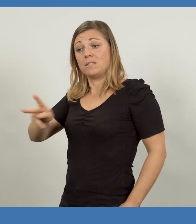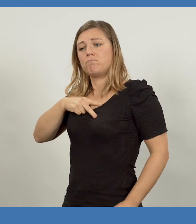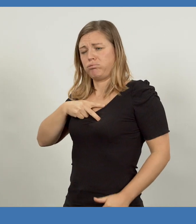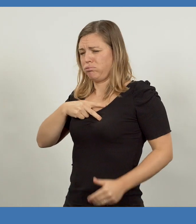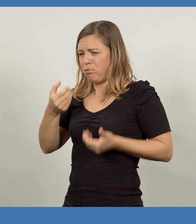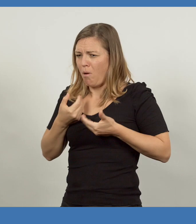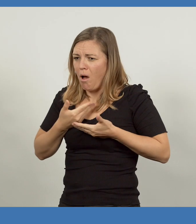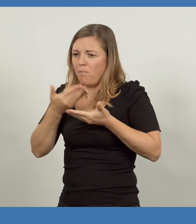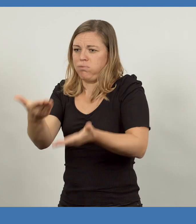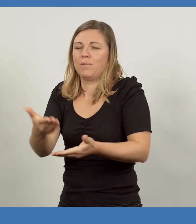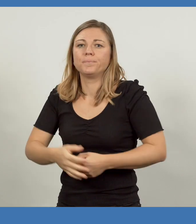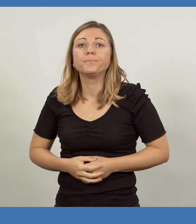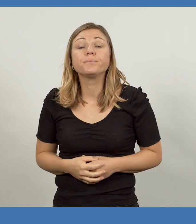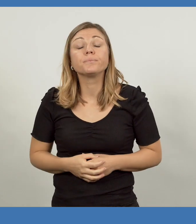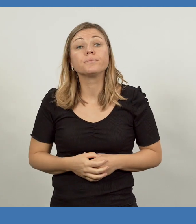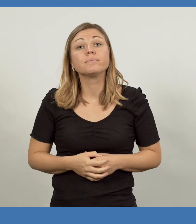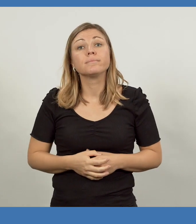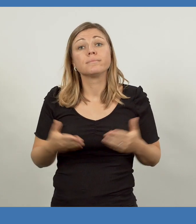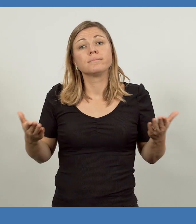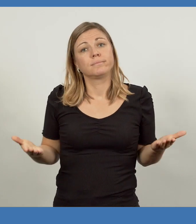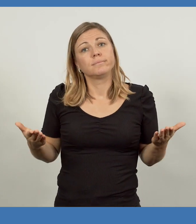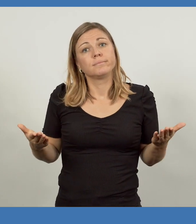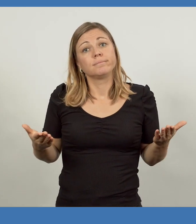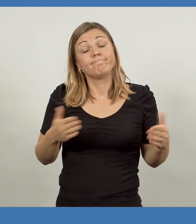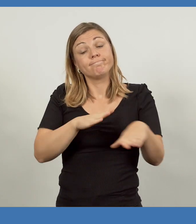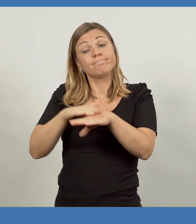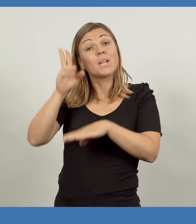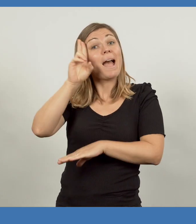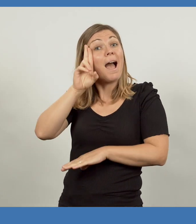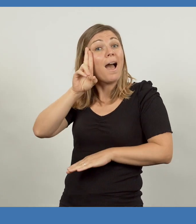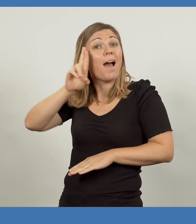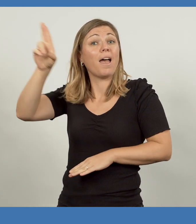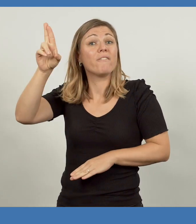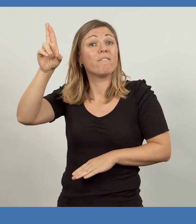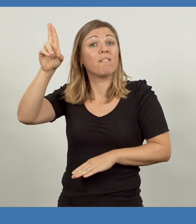J'aimerais vous dire, pour terminer, sacrifiez votre rêve pour